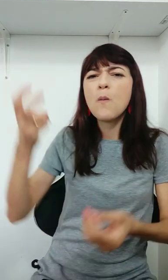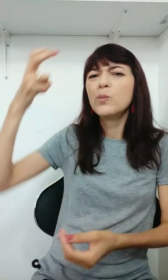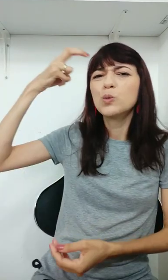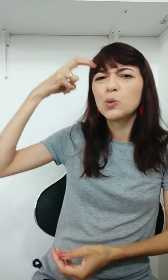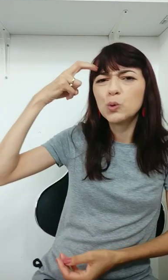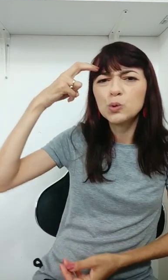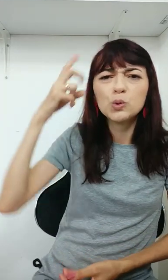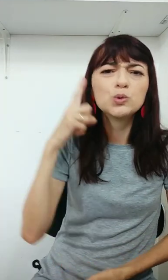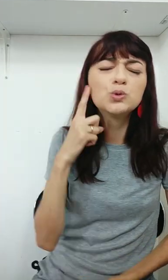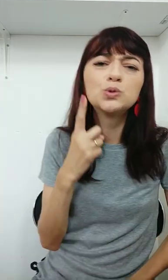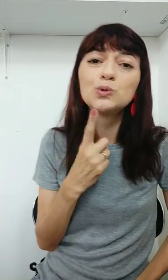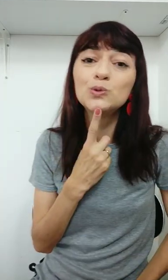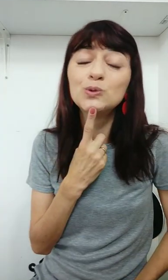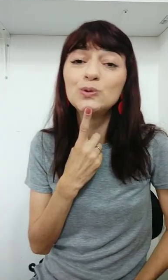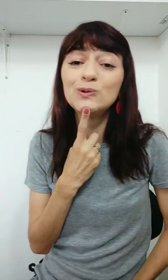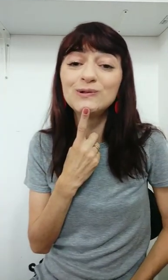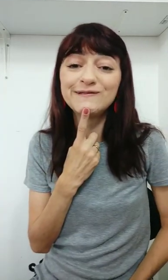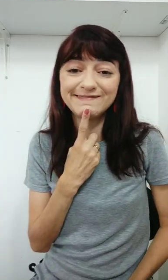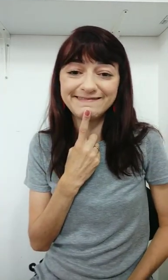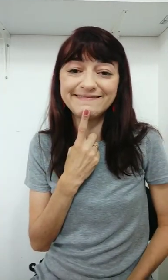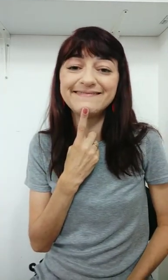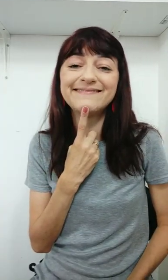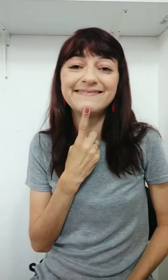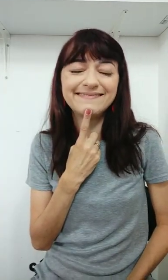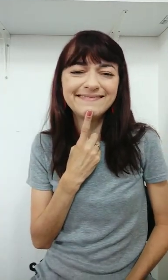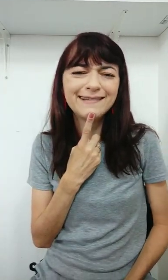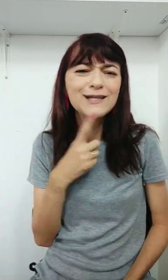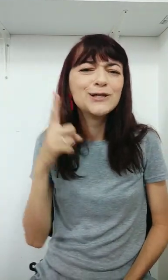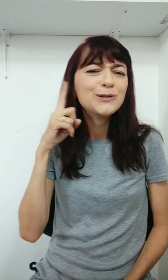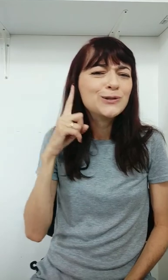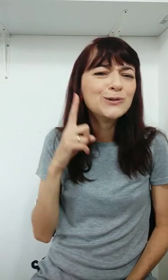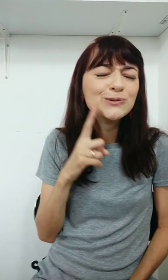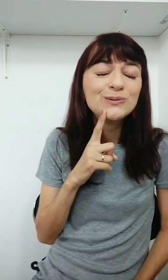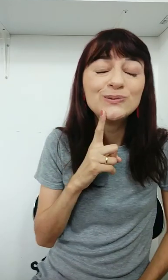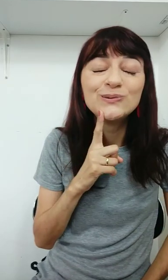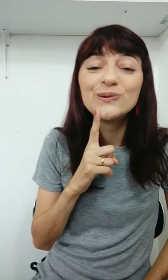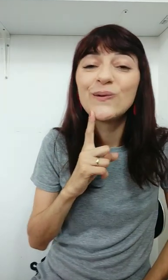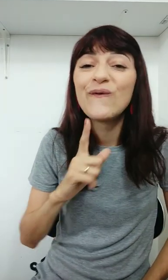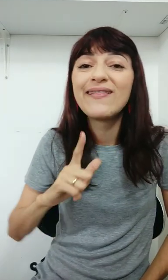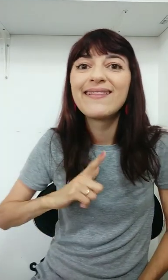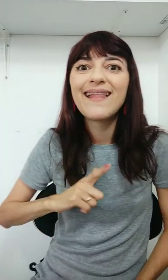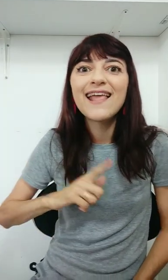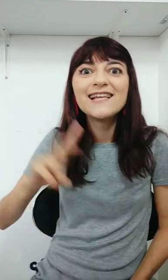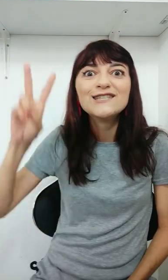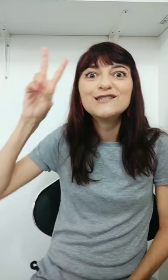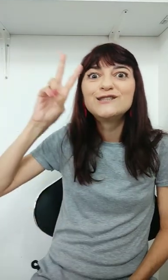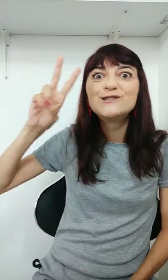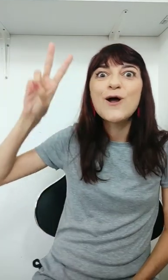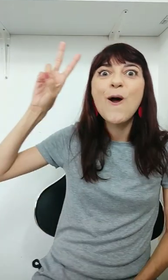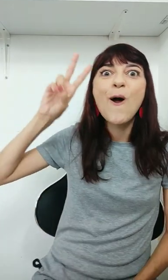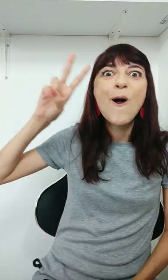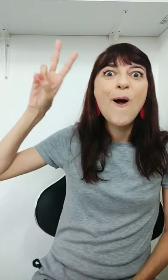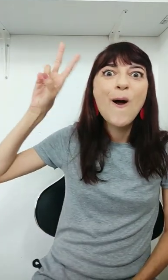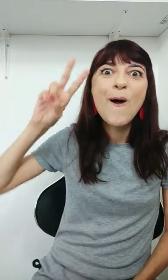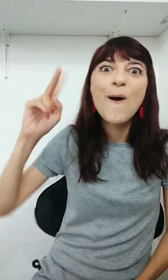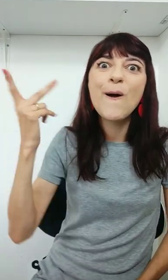cultura, de identidade surda, como que a gente identifica esses aspectos, tá? Porque os surdos,